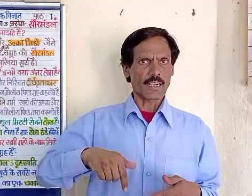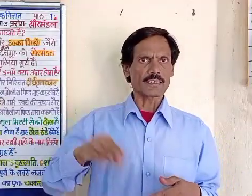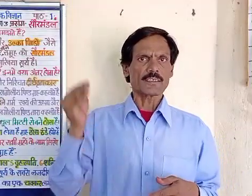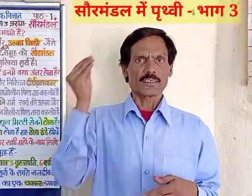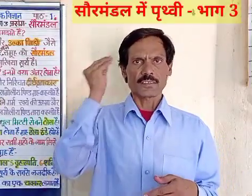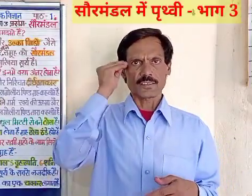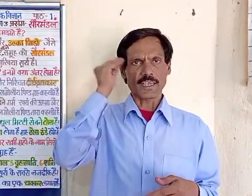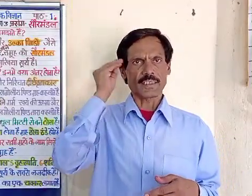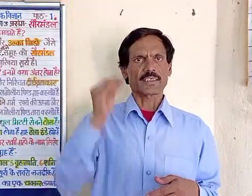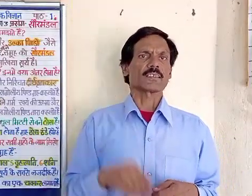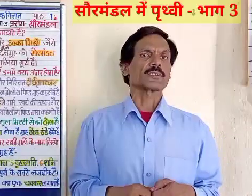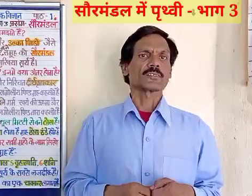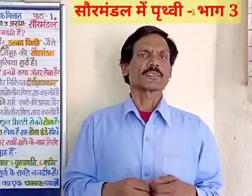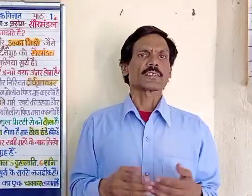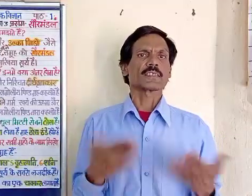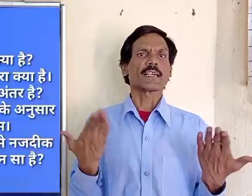आज जानेंगे। क्या?